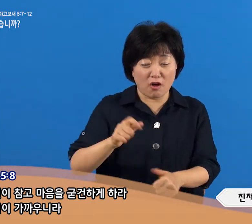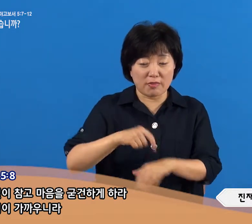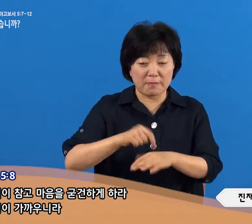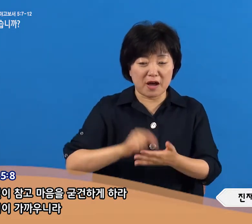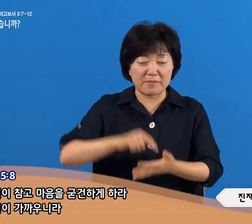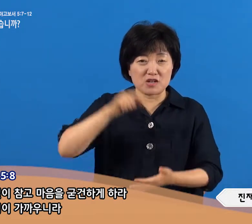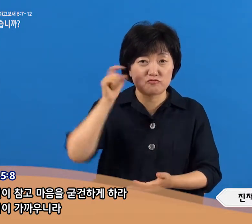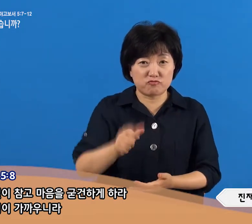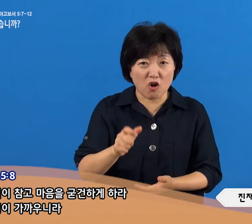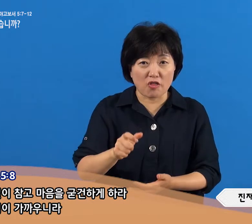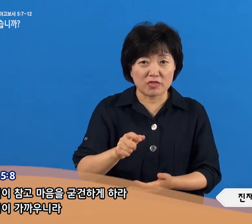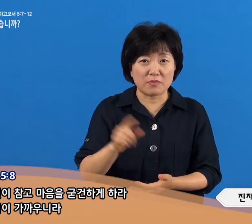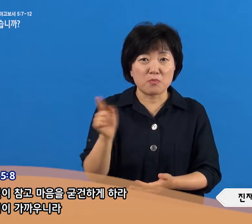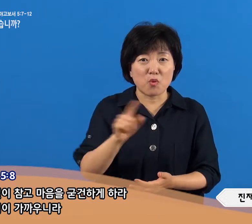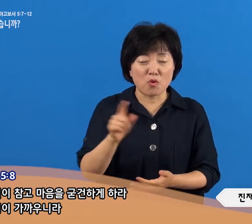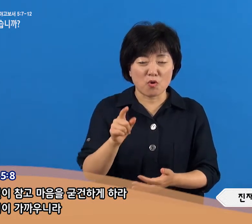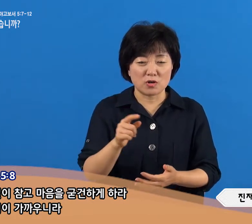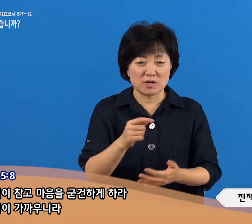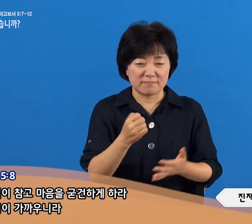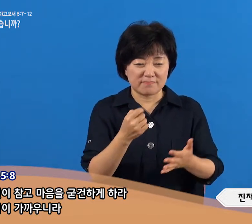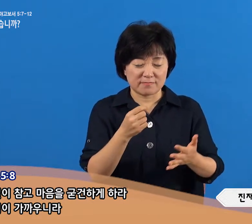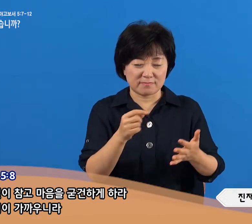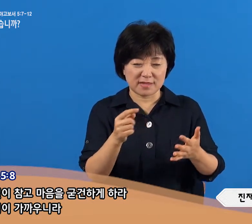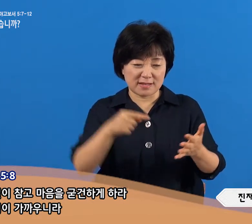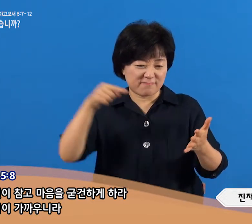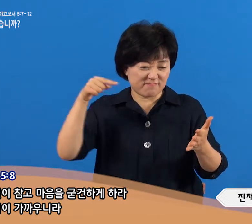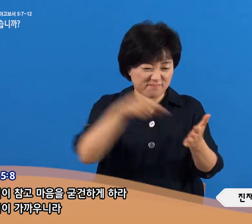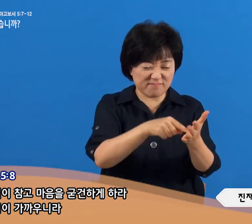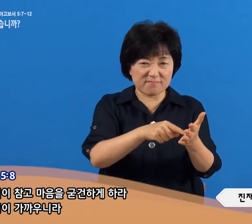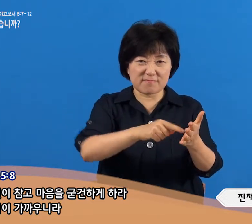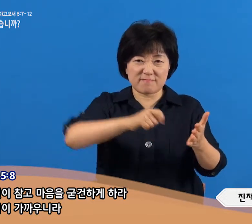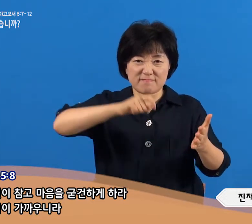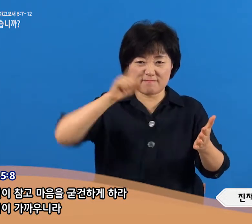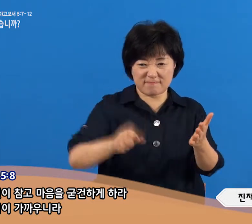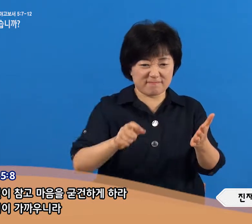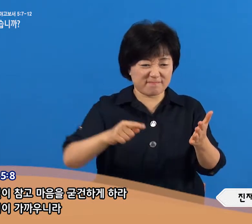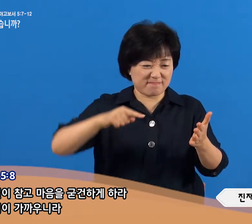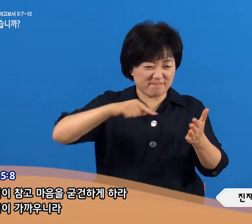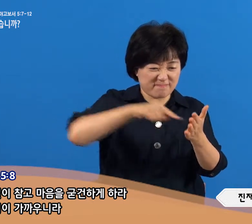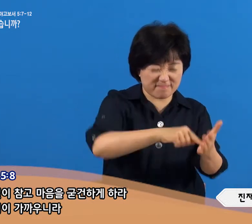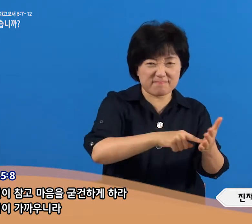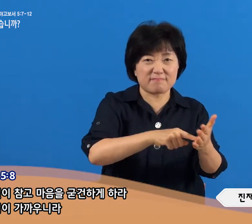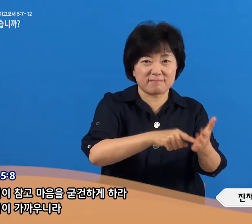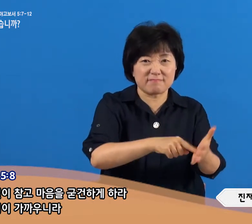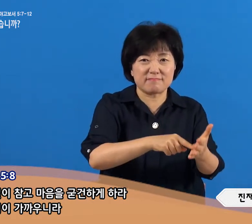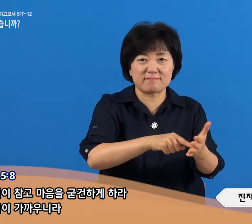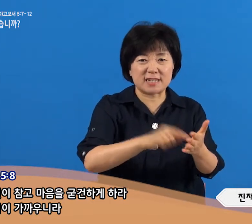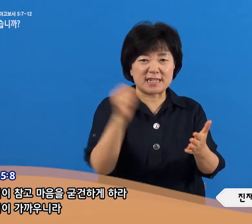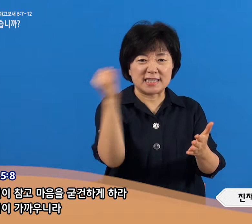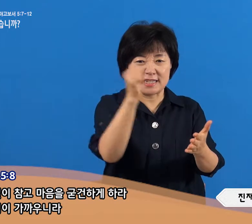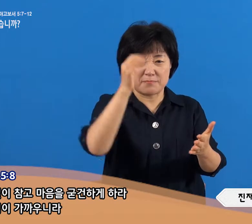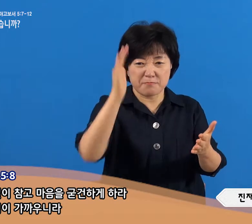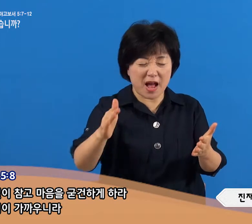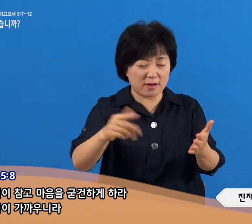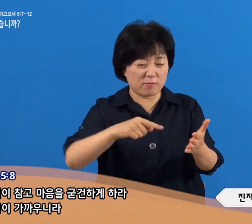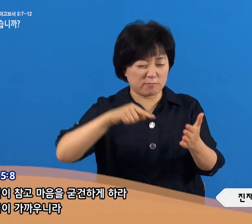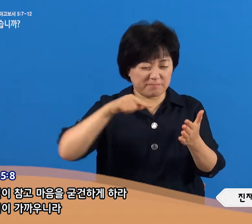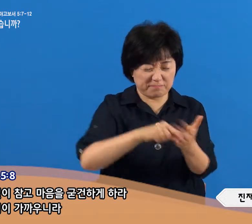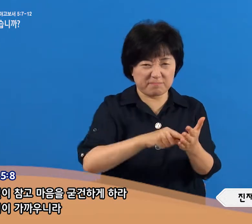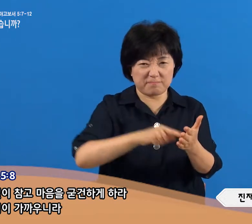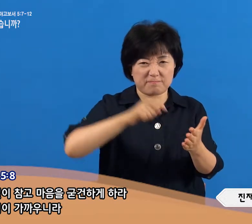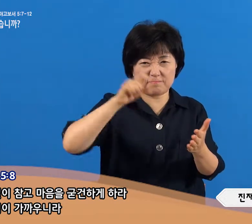뜻은 고정시키라는 겁니다. 흔들리지 말고 마치 대못을 받은 것처럼